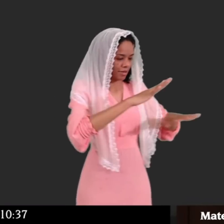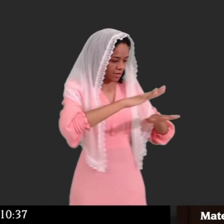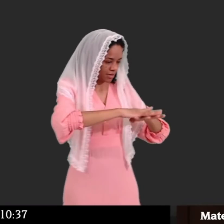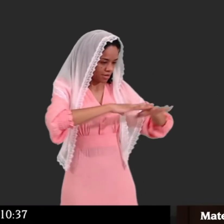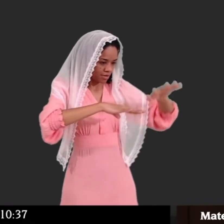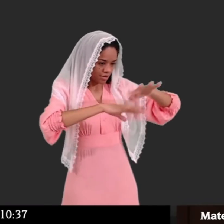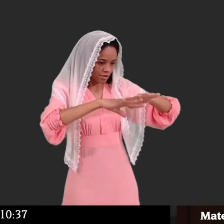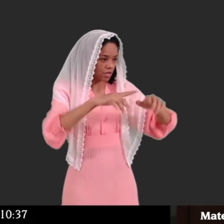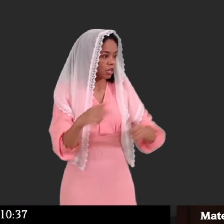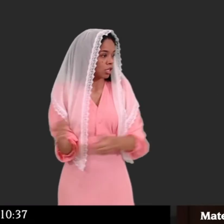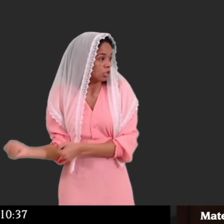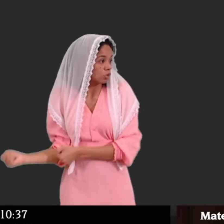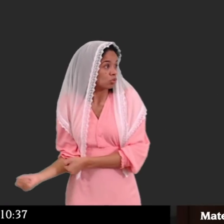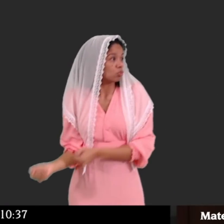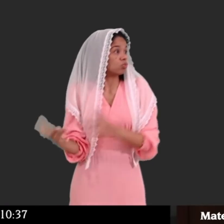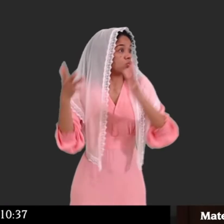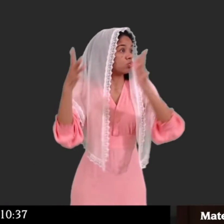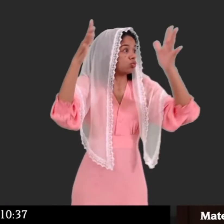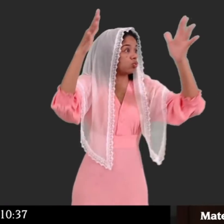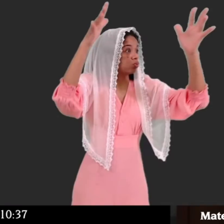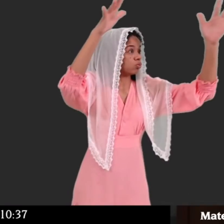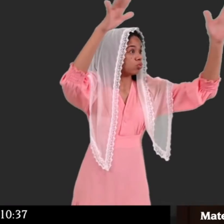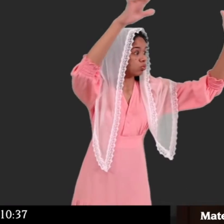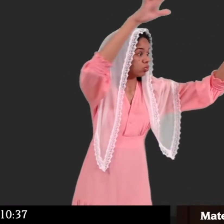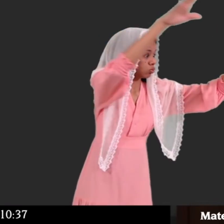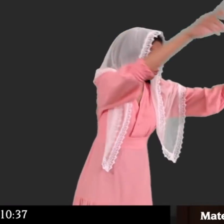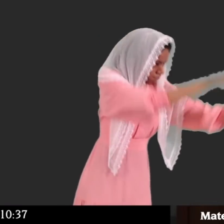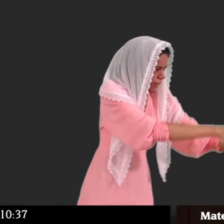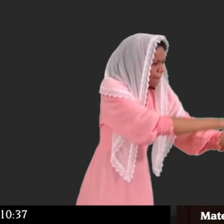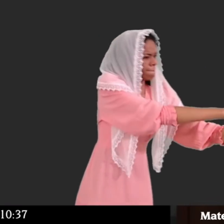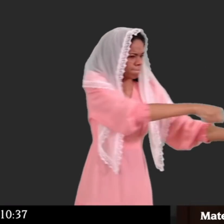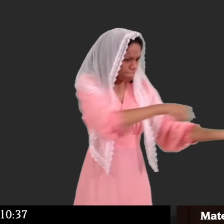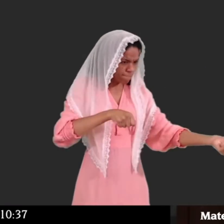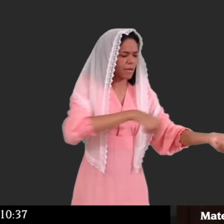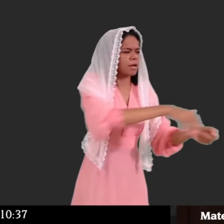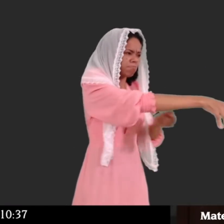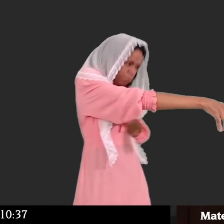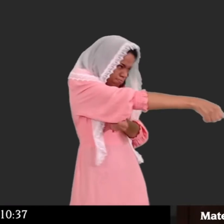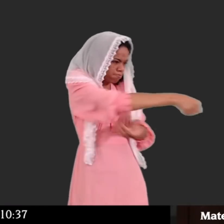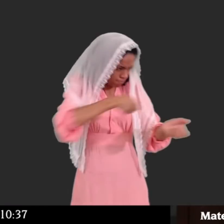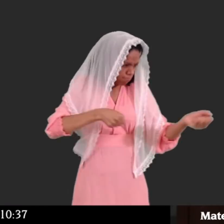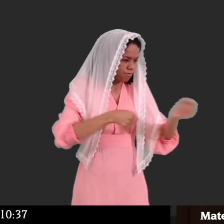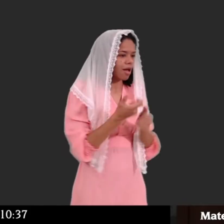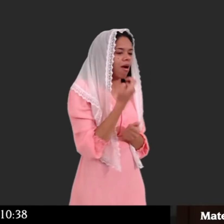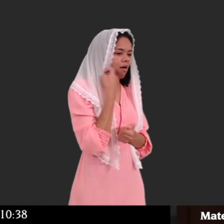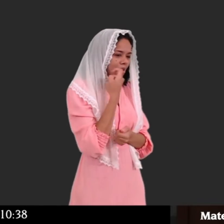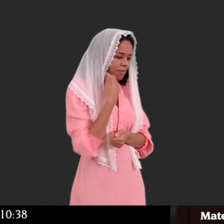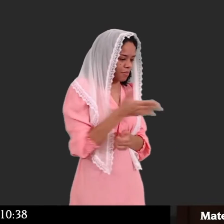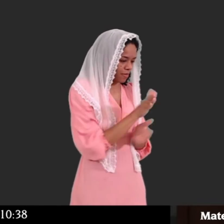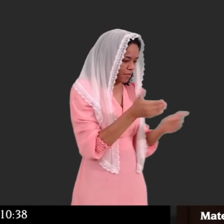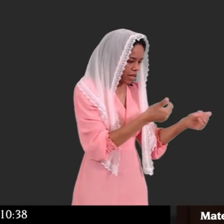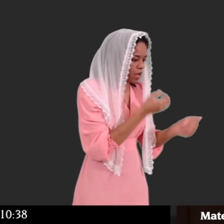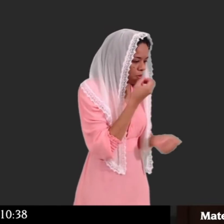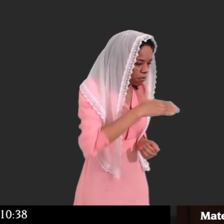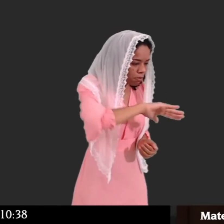cheia, a puxam para a praia e assentando-se, apanham para os cestos os bons e os ruins. Porém,